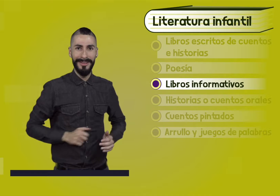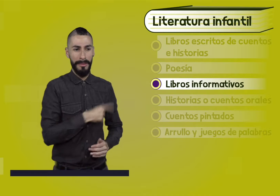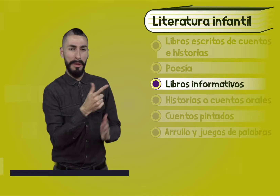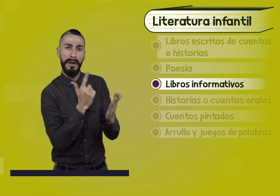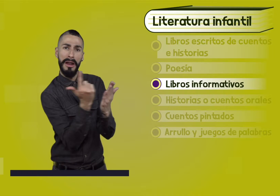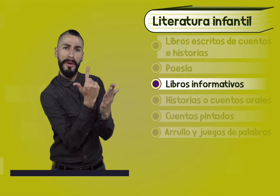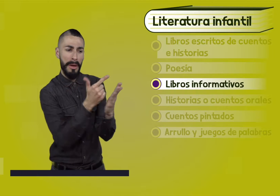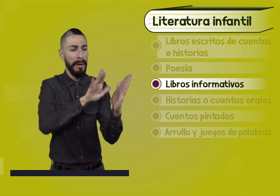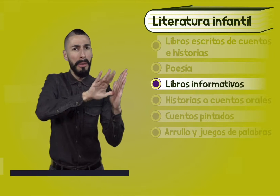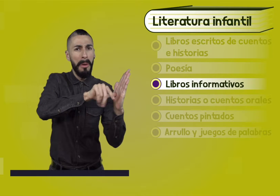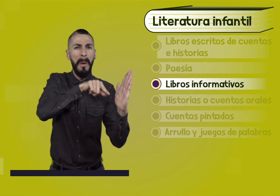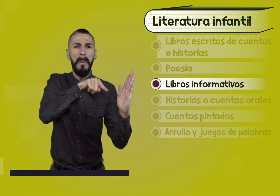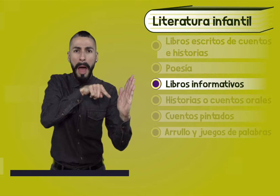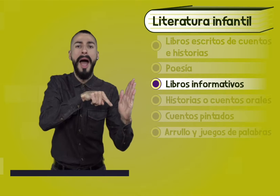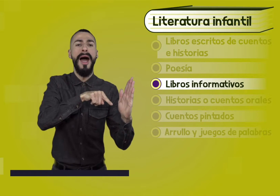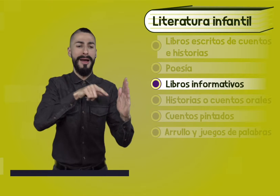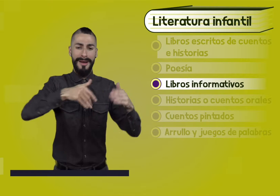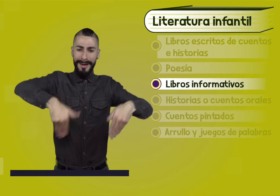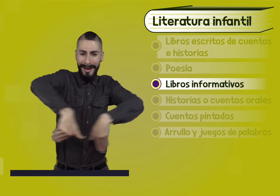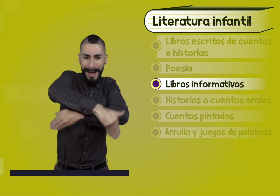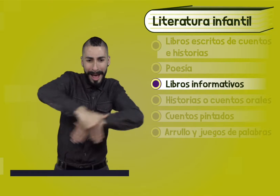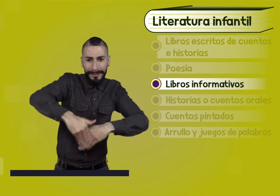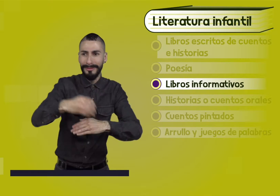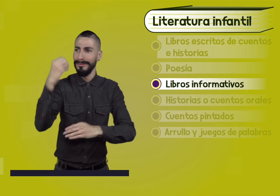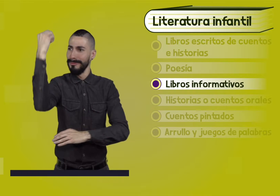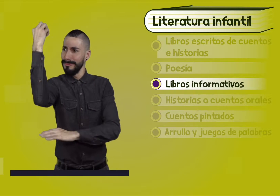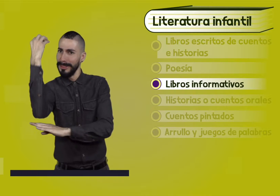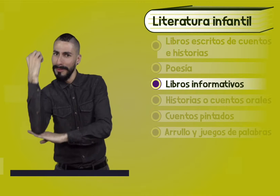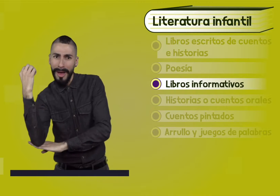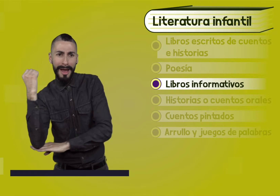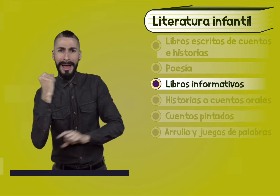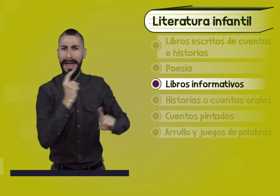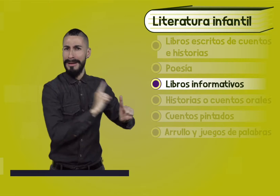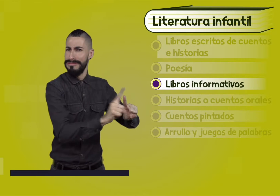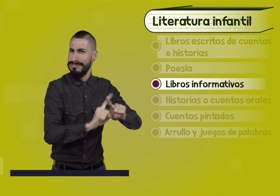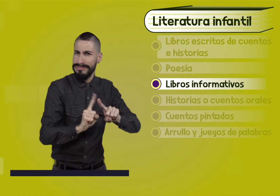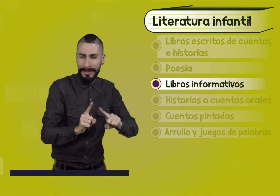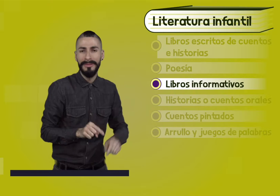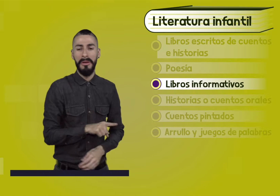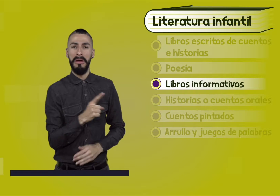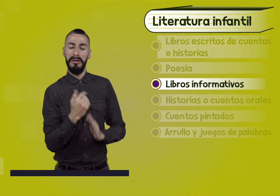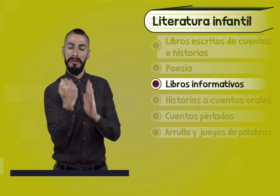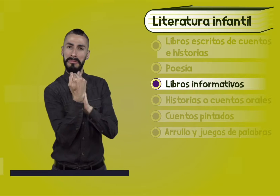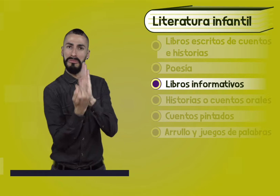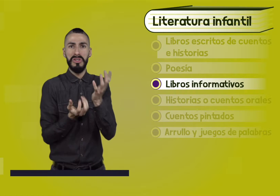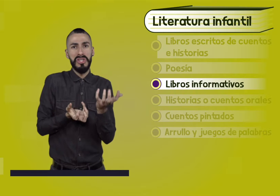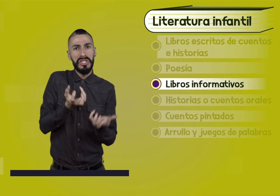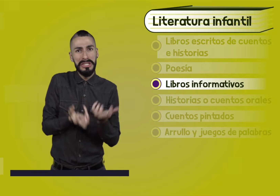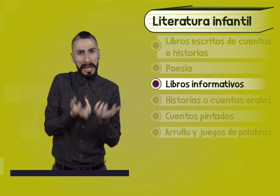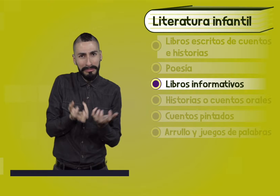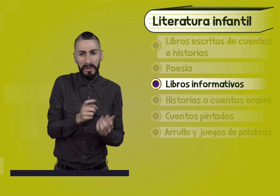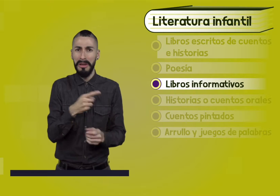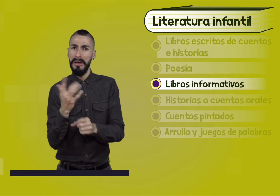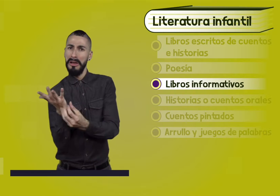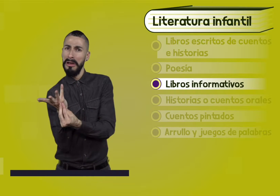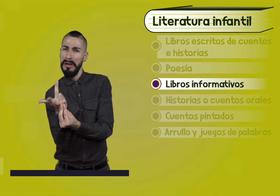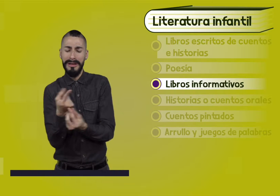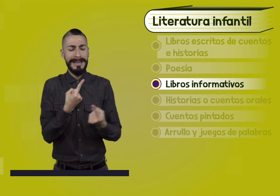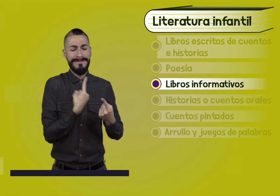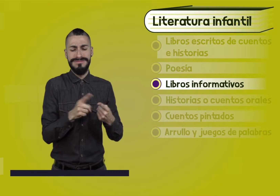cuerpo, así como los libros de sociales que mencionan las vías, los semáforos, entre otros temas. También los libros de cocina, de arte,